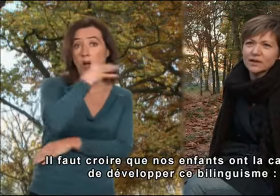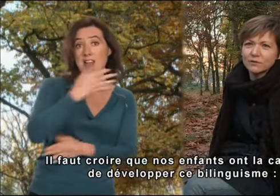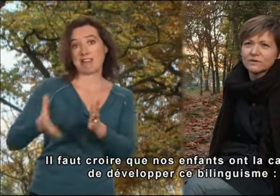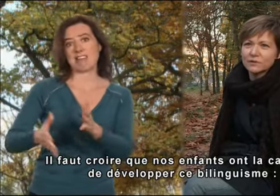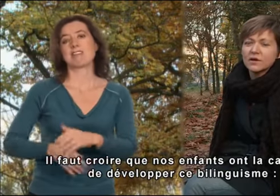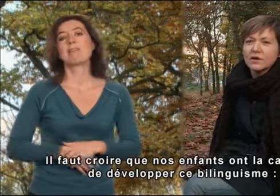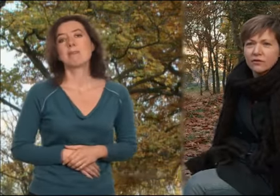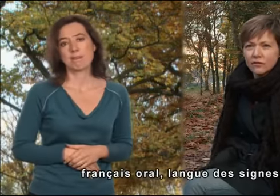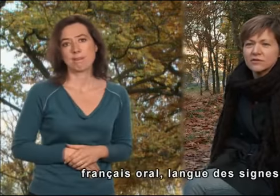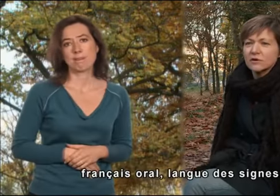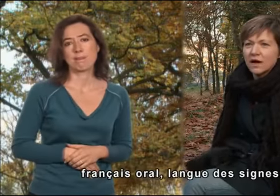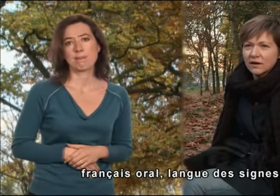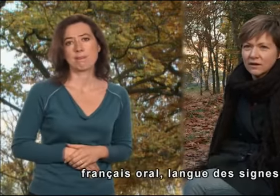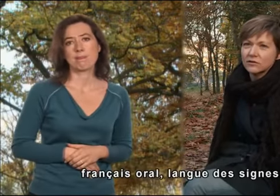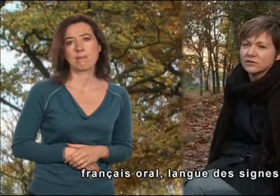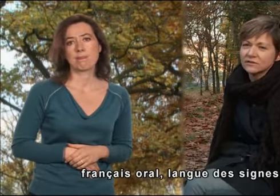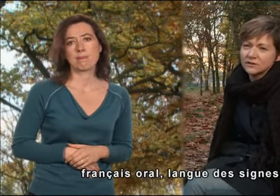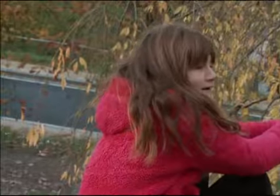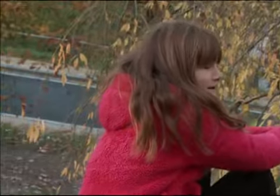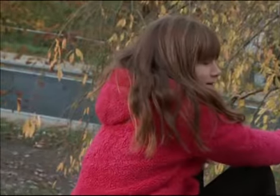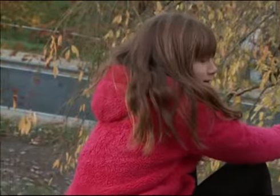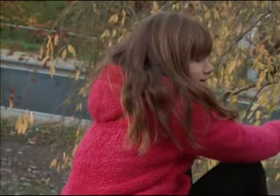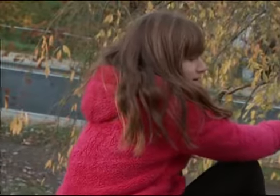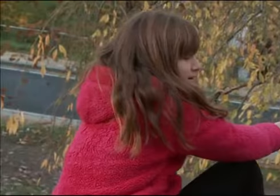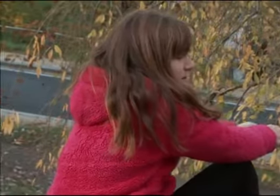ce bilinguisme. Français oral, langue des signes.